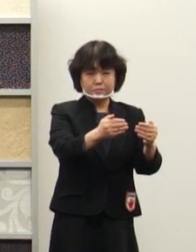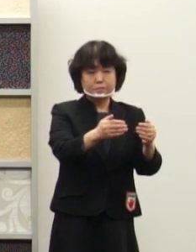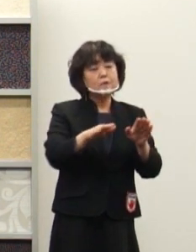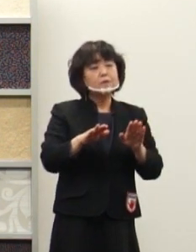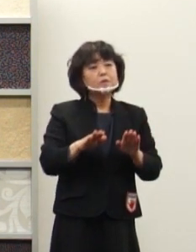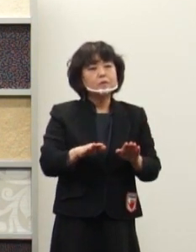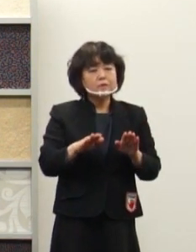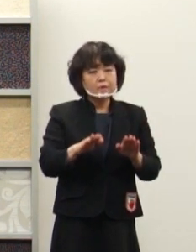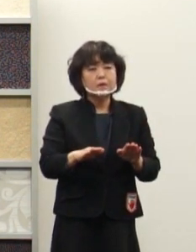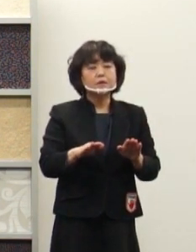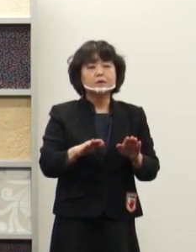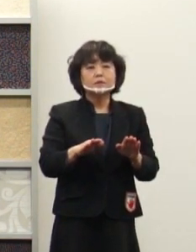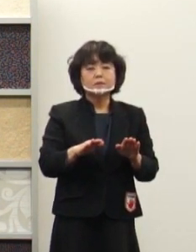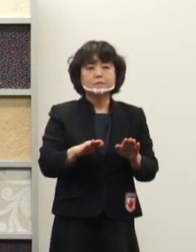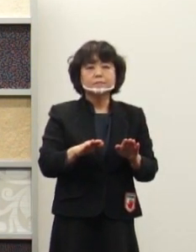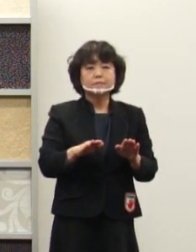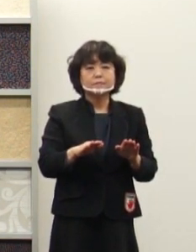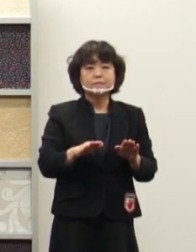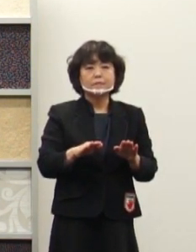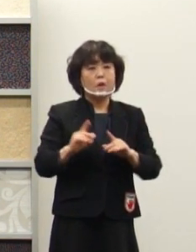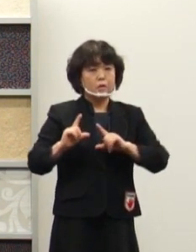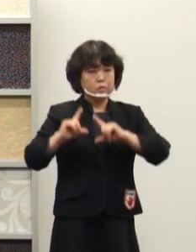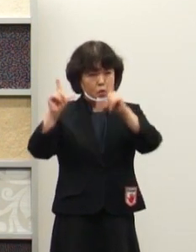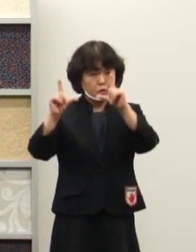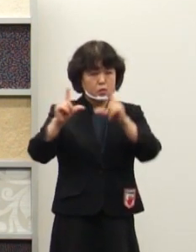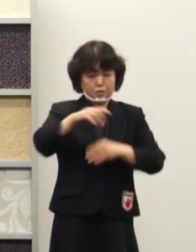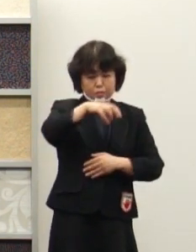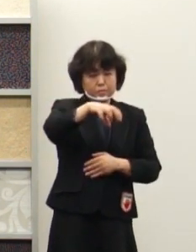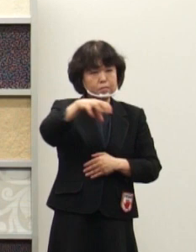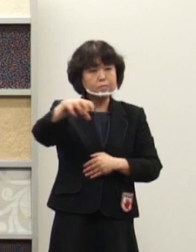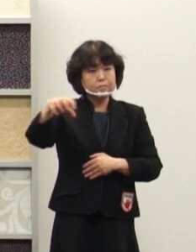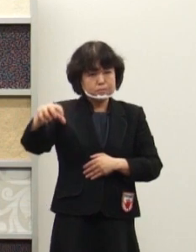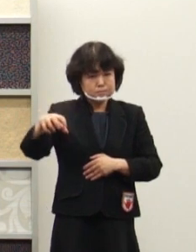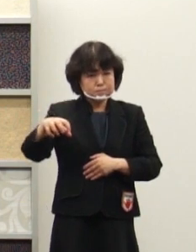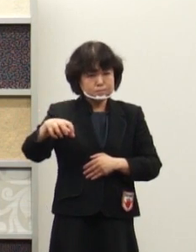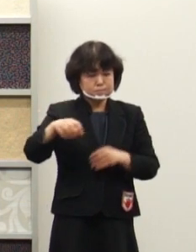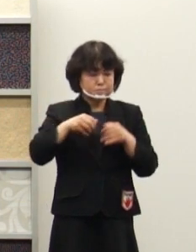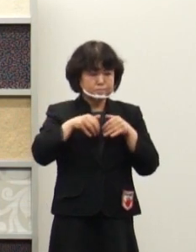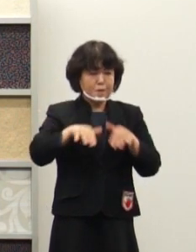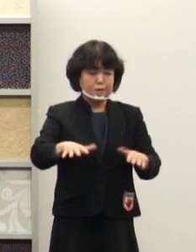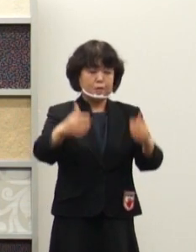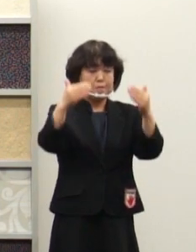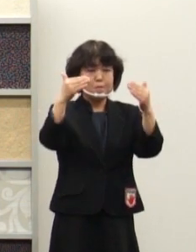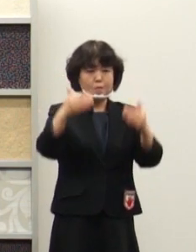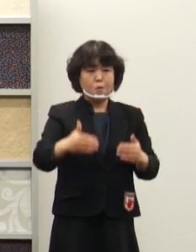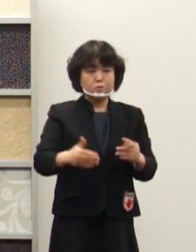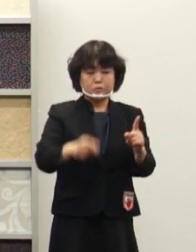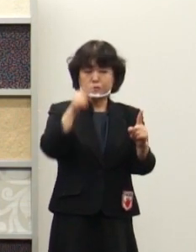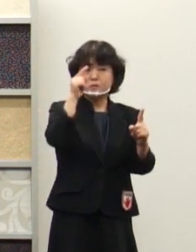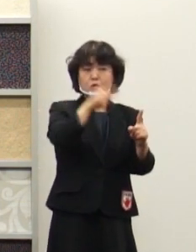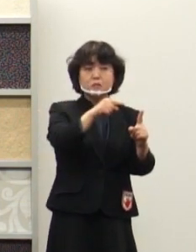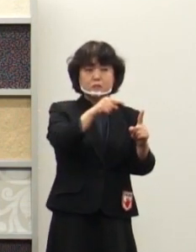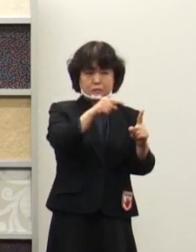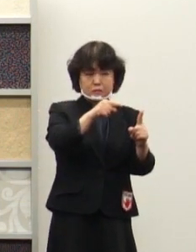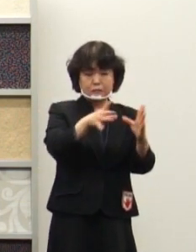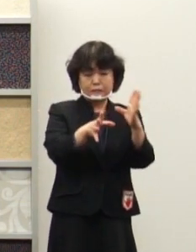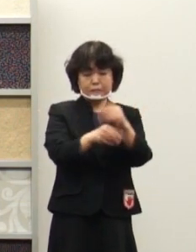今般ですね、東京都はじめ近隣都県のまん延防止等重点措置が延長